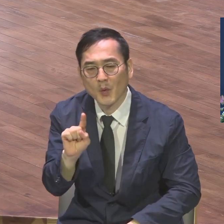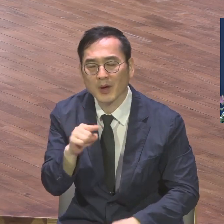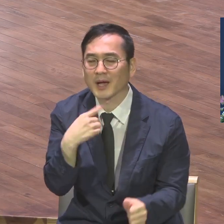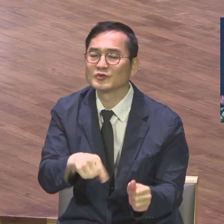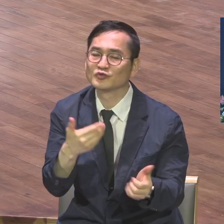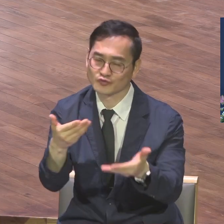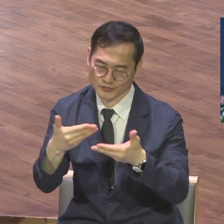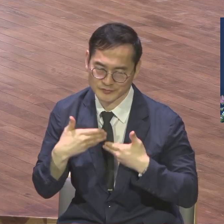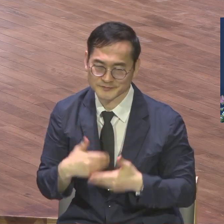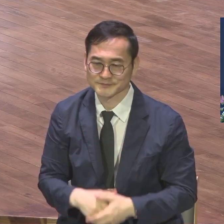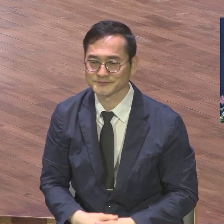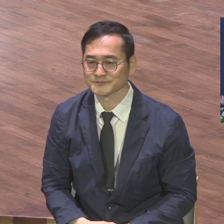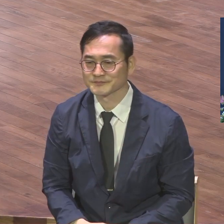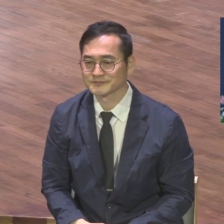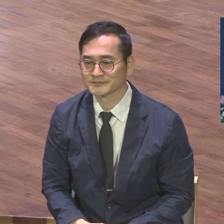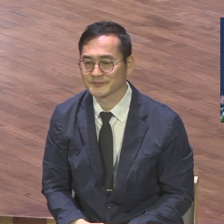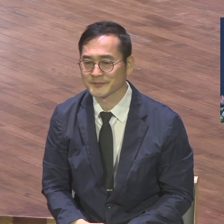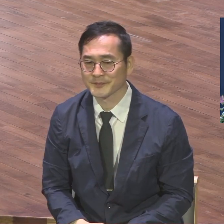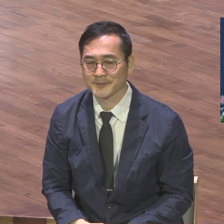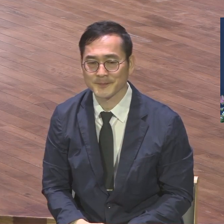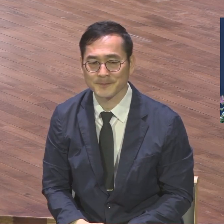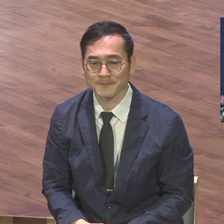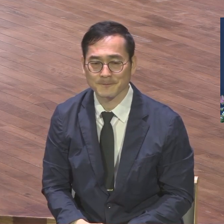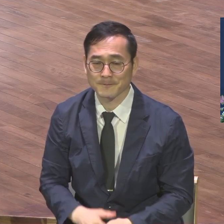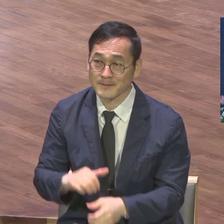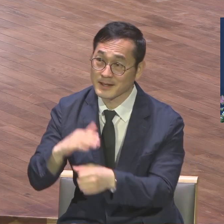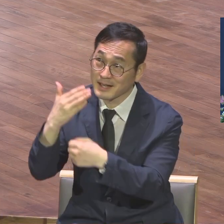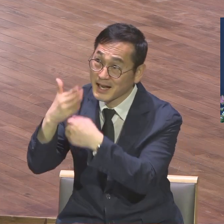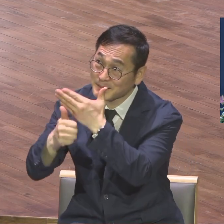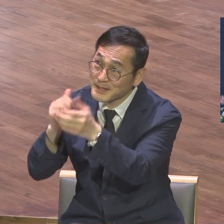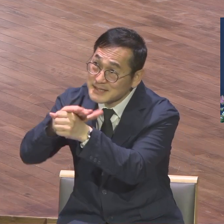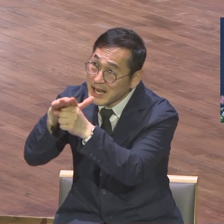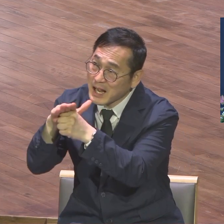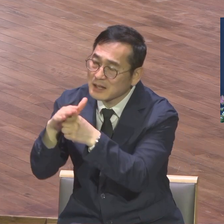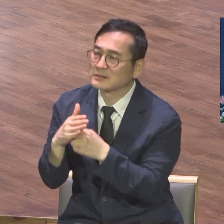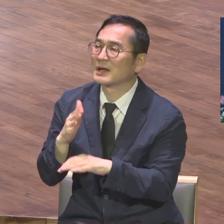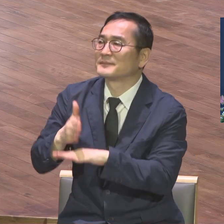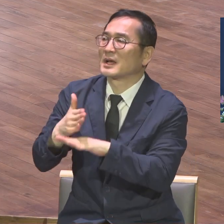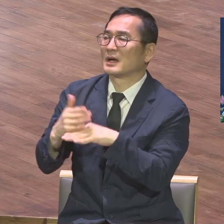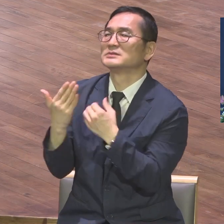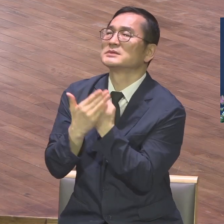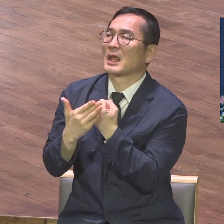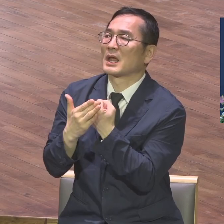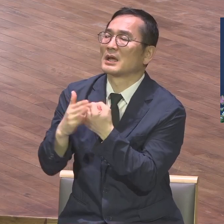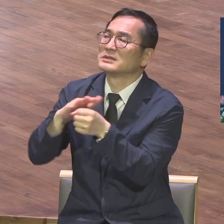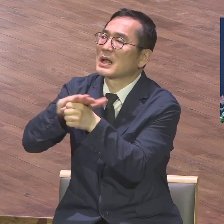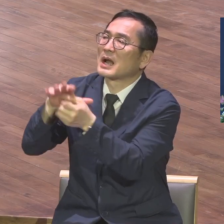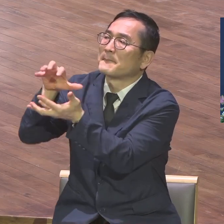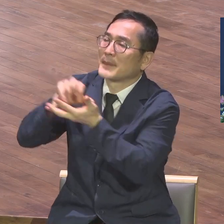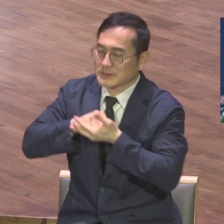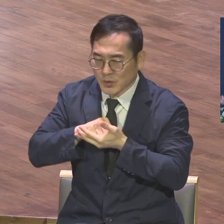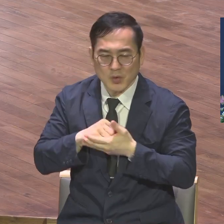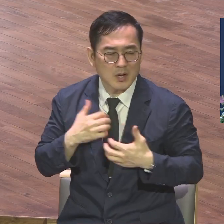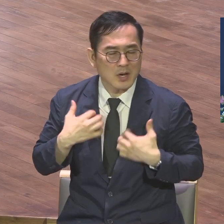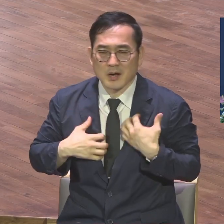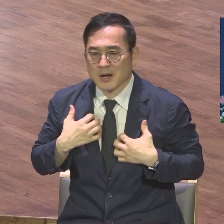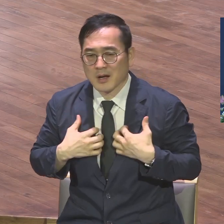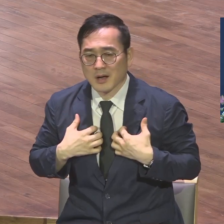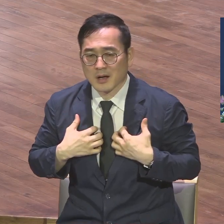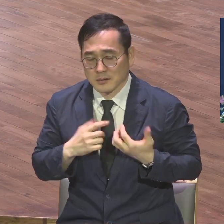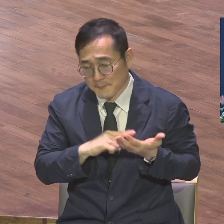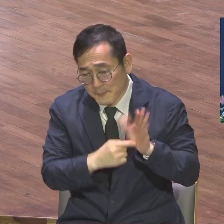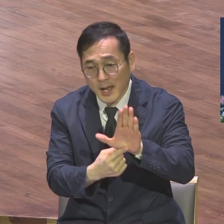우리가 하나님께서 베풀어 주신 놀라운 사랑의 은혜를 입은 존재로서 우리가 받은 그 사랑이 어떻게 나타나야